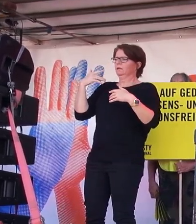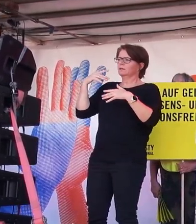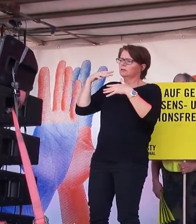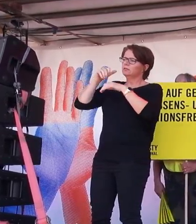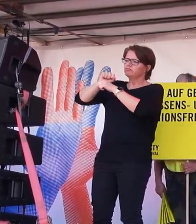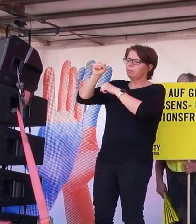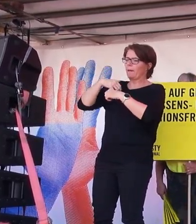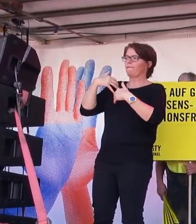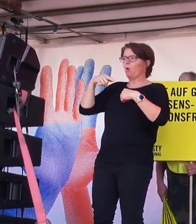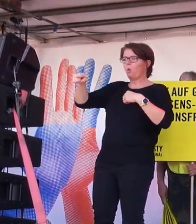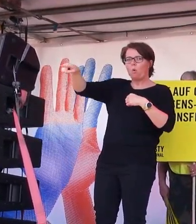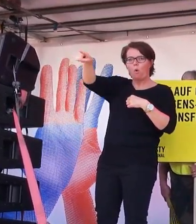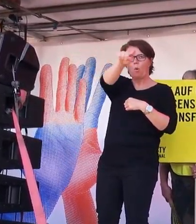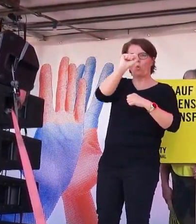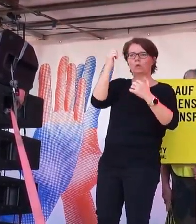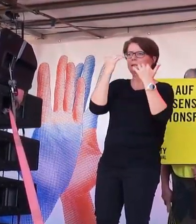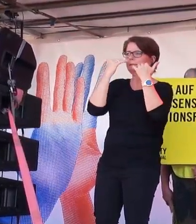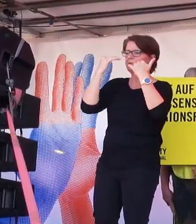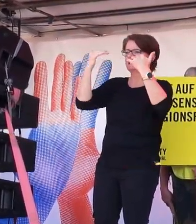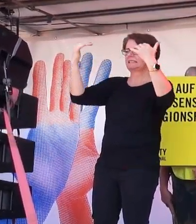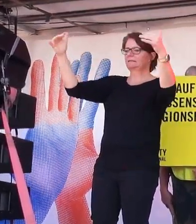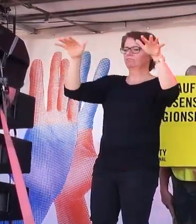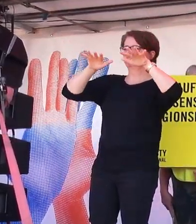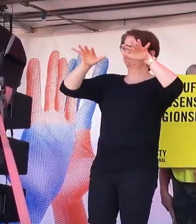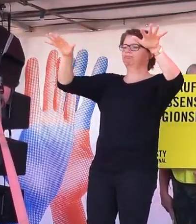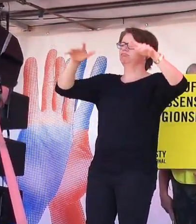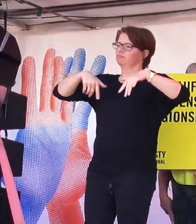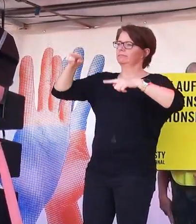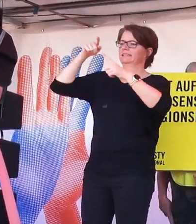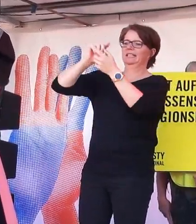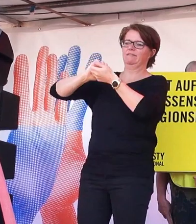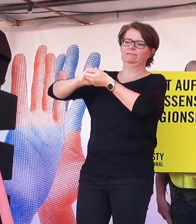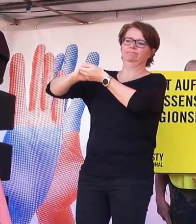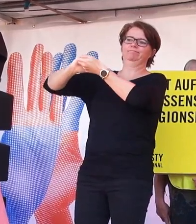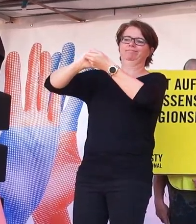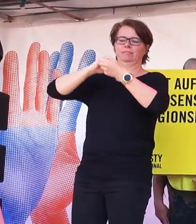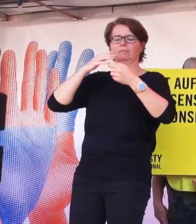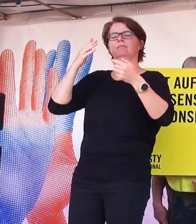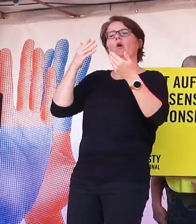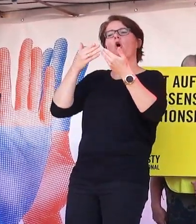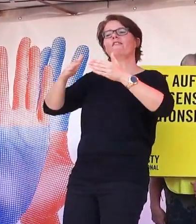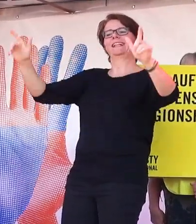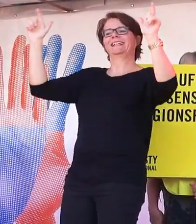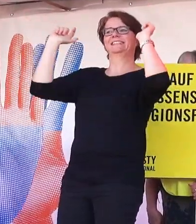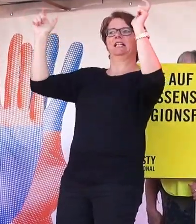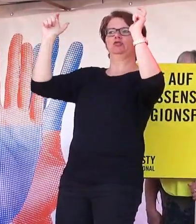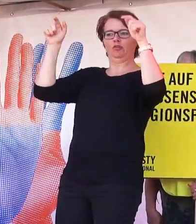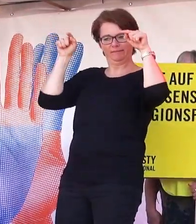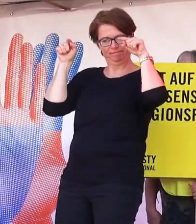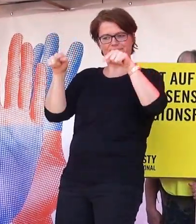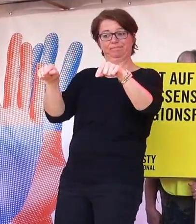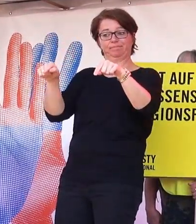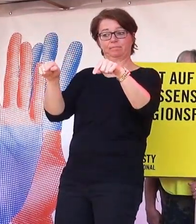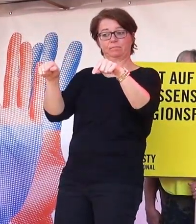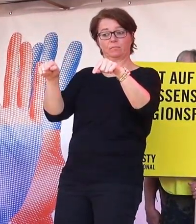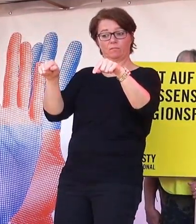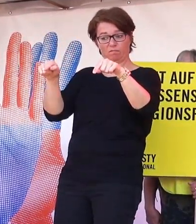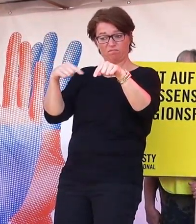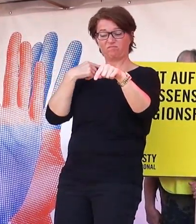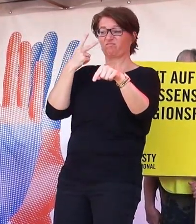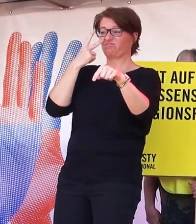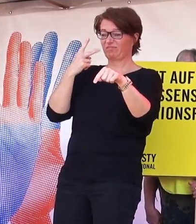sehen dass sie so viele angeschlossen haben uns zusammen für eine offene gesellschaft ein stehen aber in einer zeit in der menschen rechnung